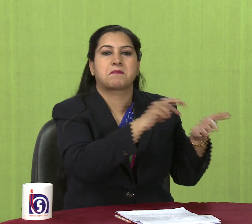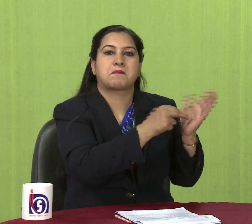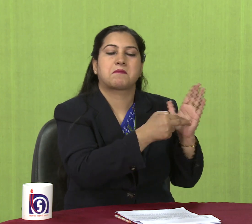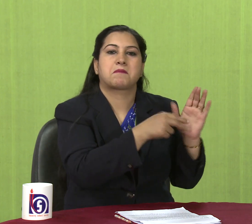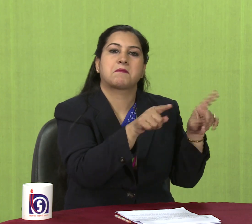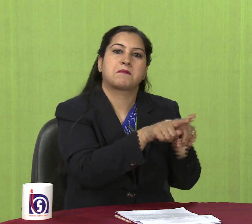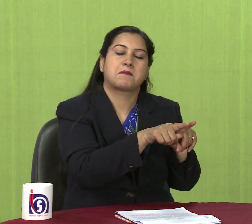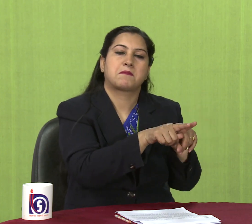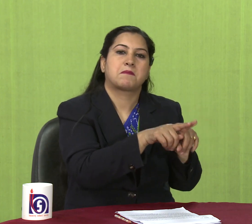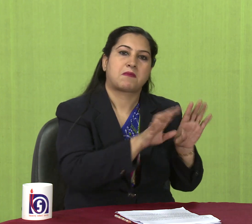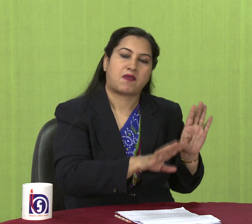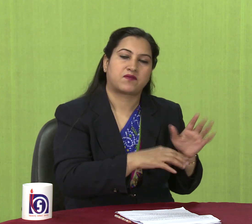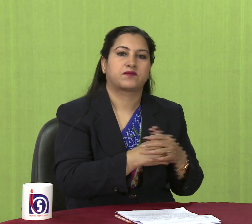जा सकता है।